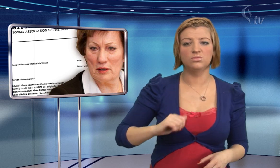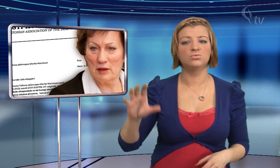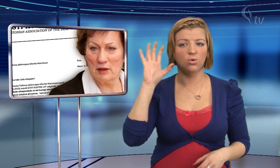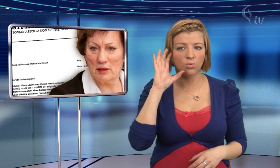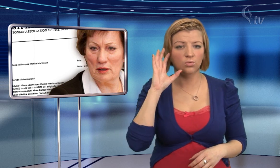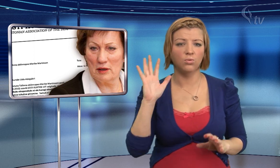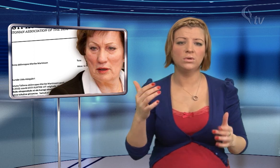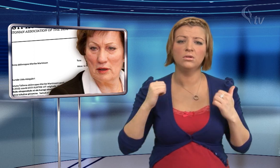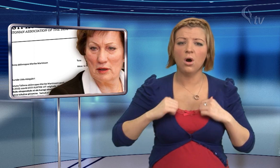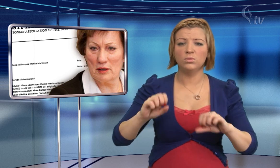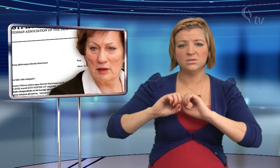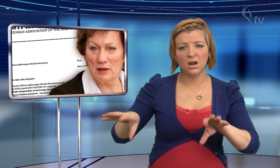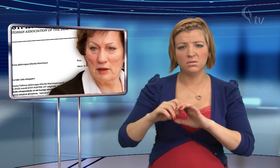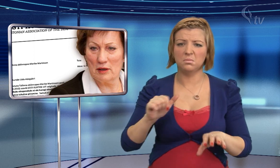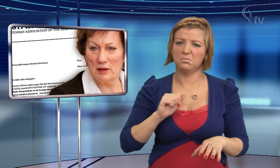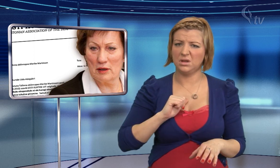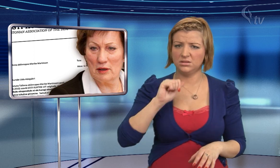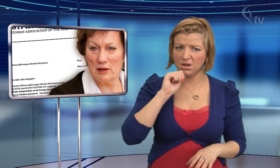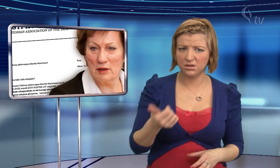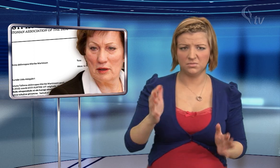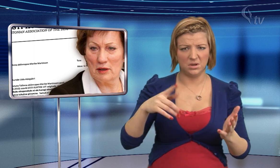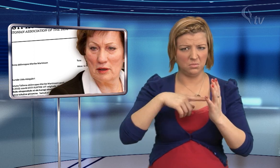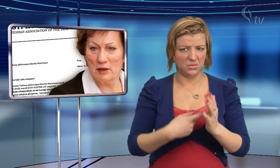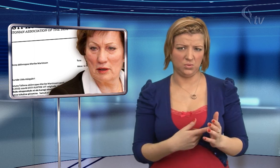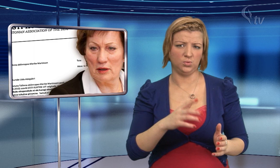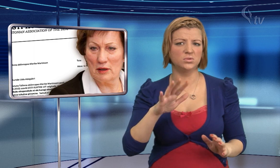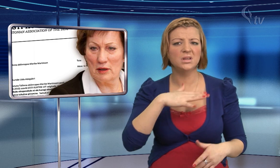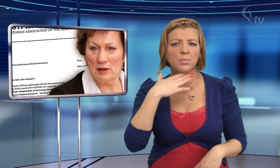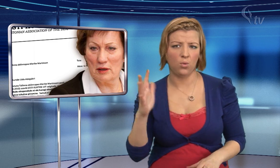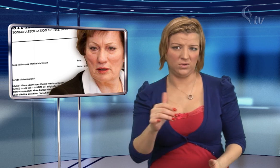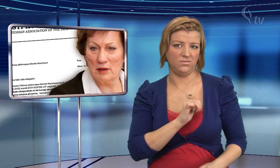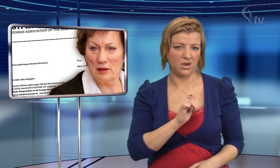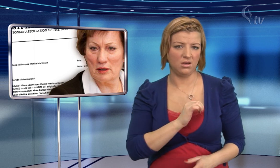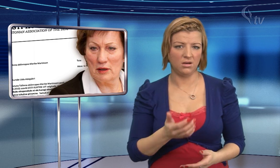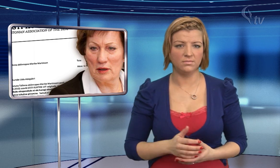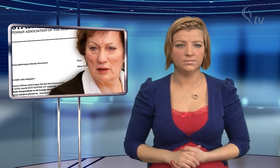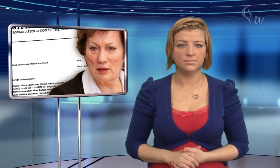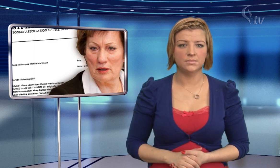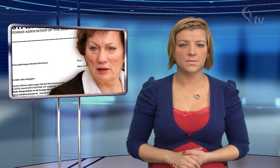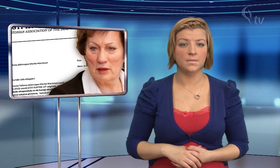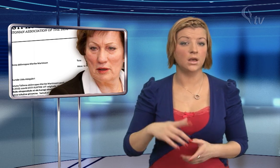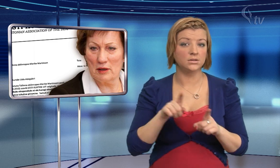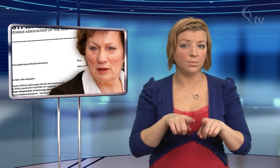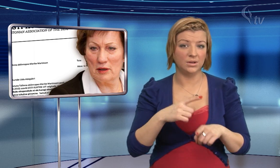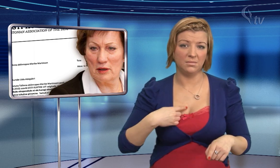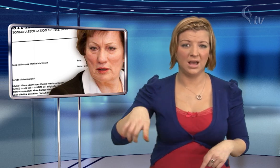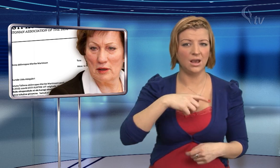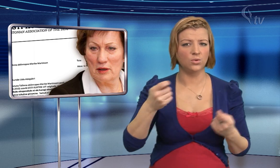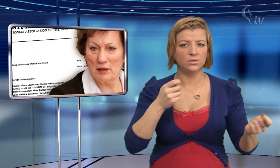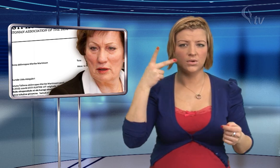sõnakuulelikkusele, et teha vaoshoitult selgitustööd, miks ei saa seda teenust nii palju kui vaja. Samuti